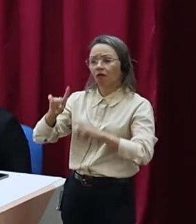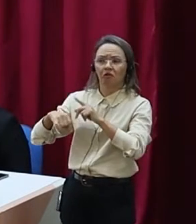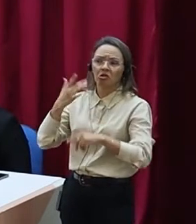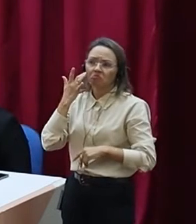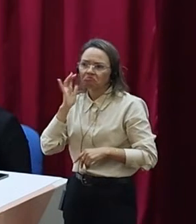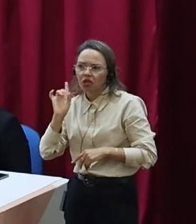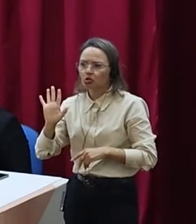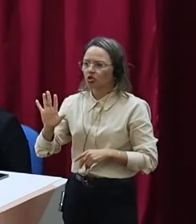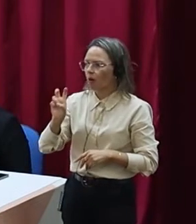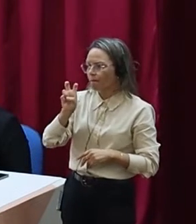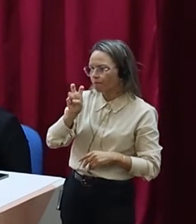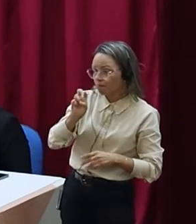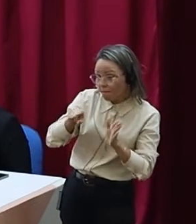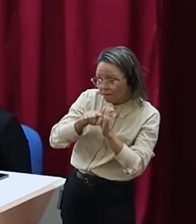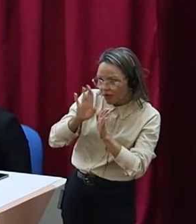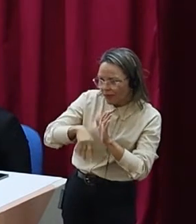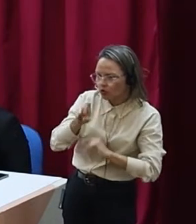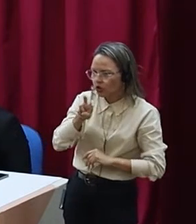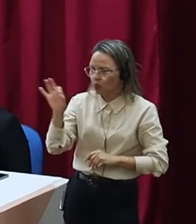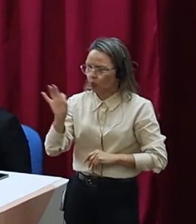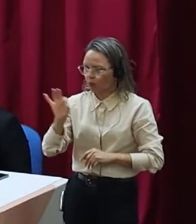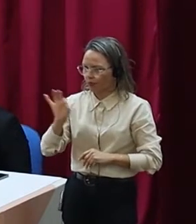población. Éramos monolingües guaraní.